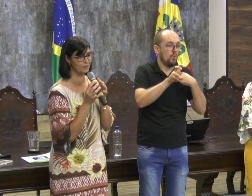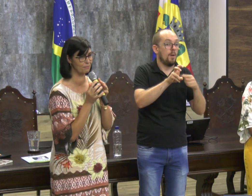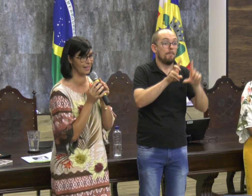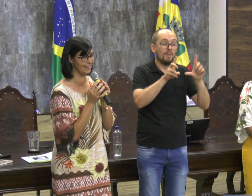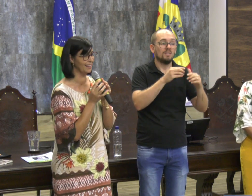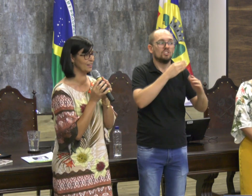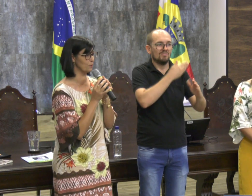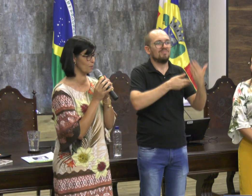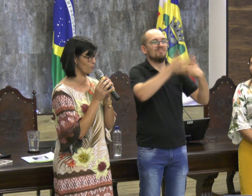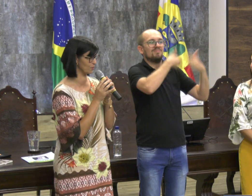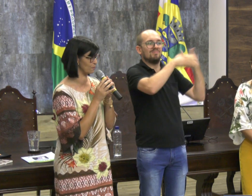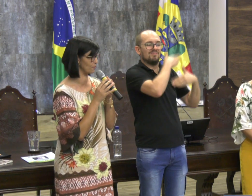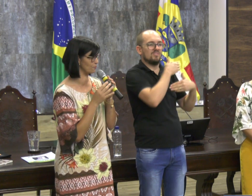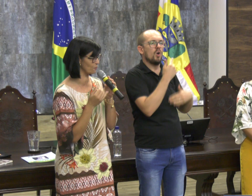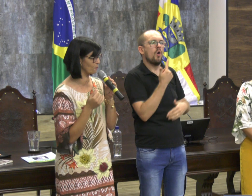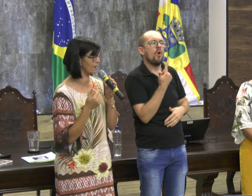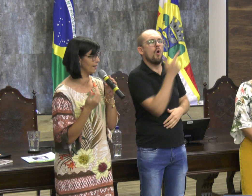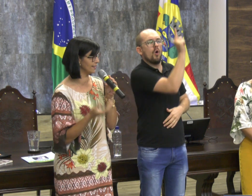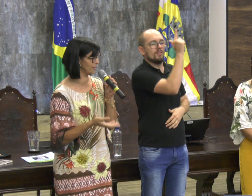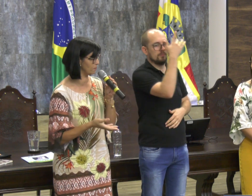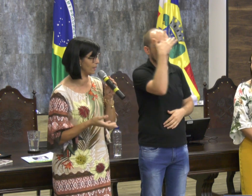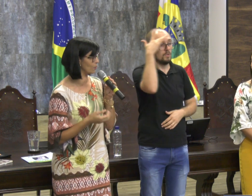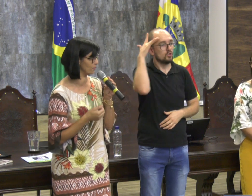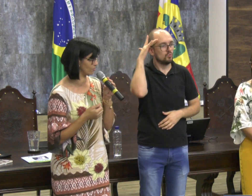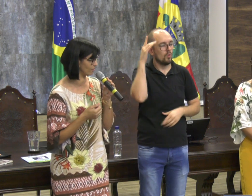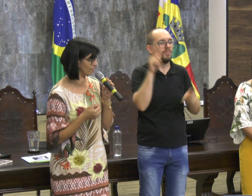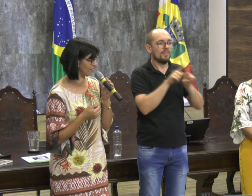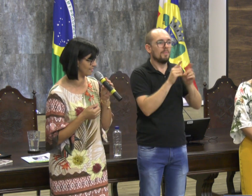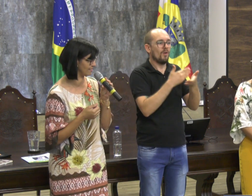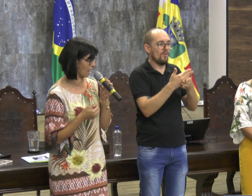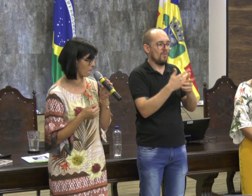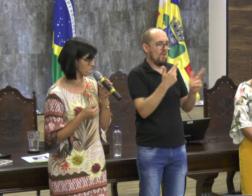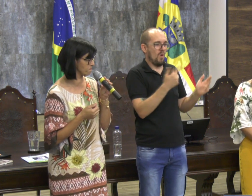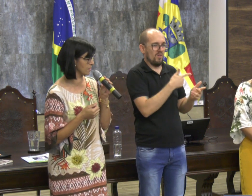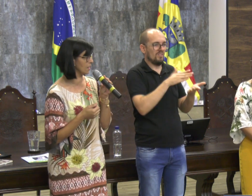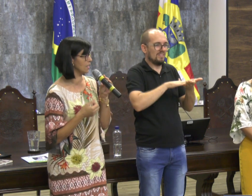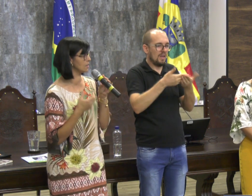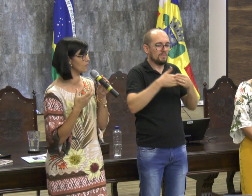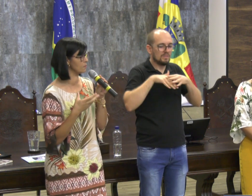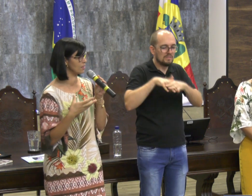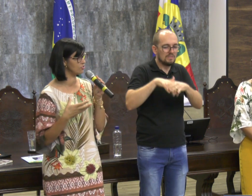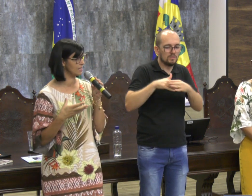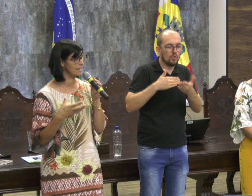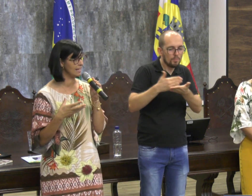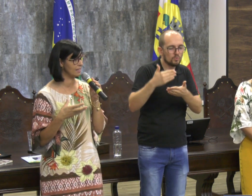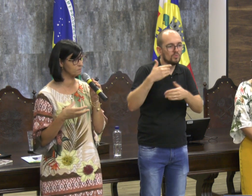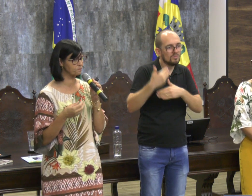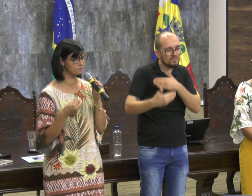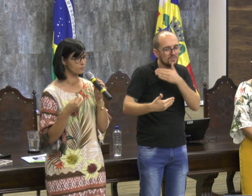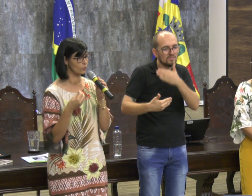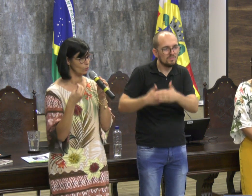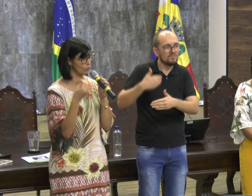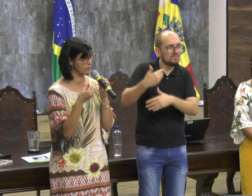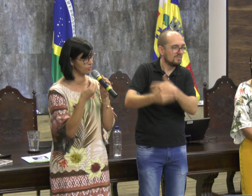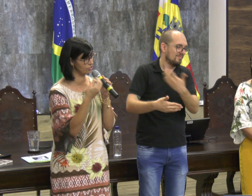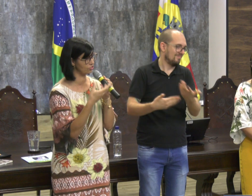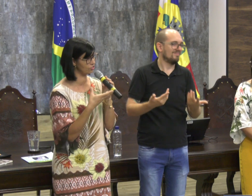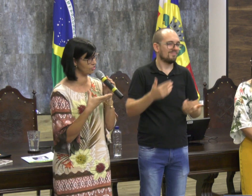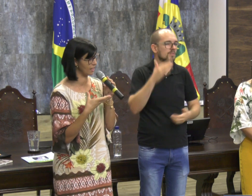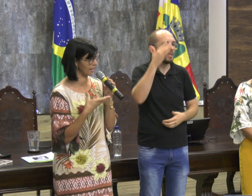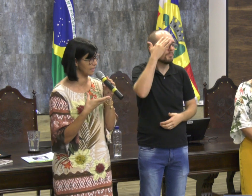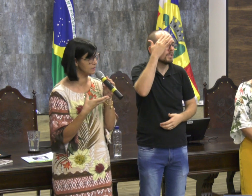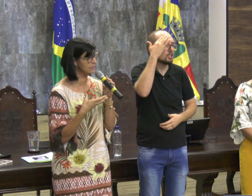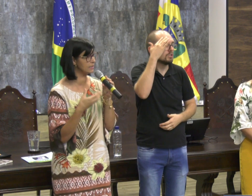anterior também, que uma outra pessoa também começou a vivenciar. Então, imaginem, quando a